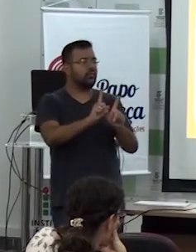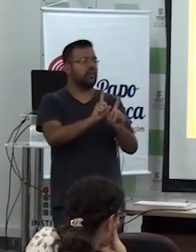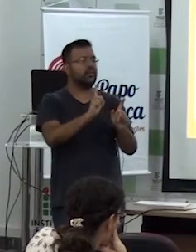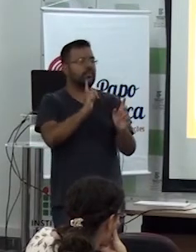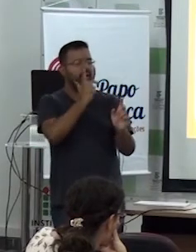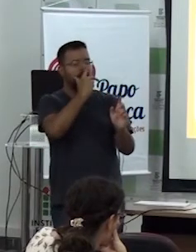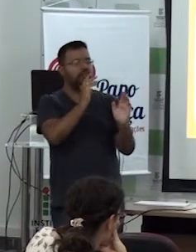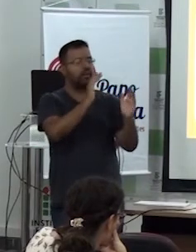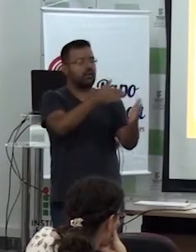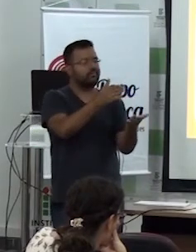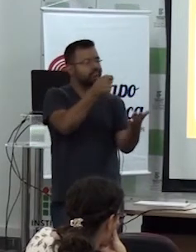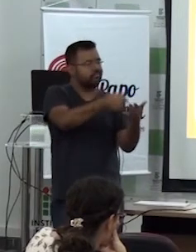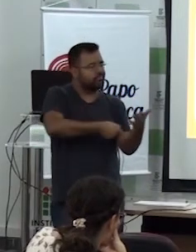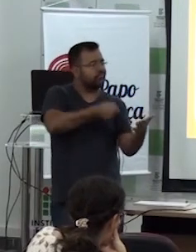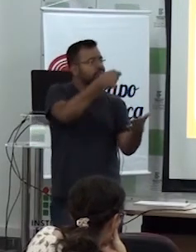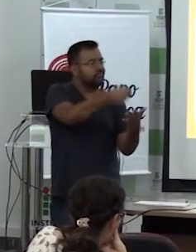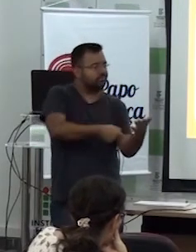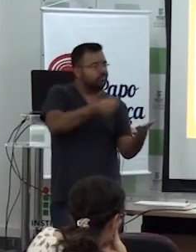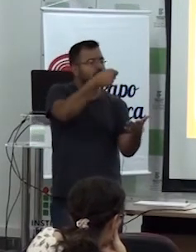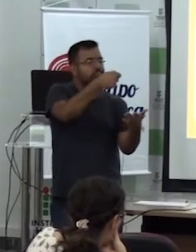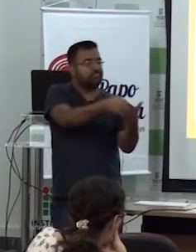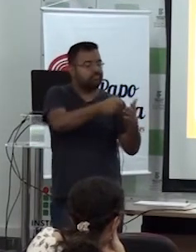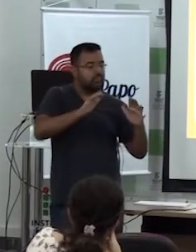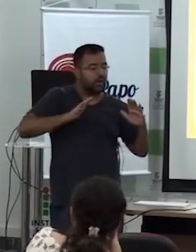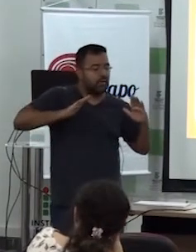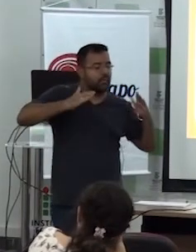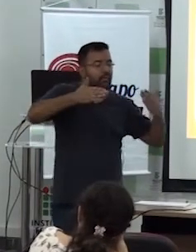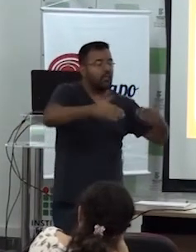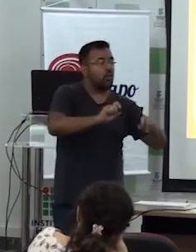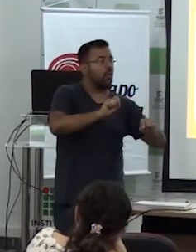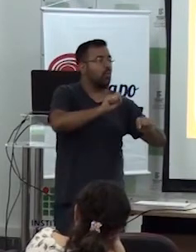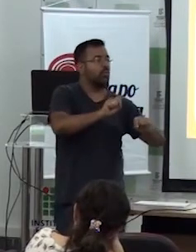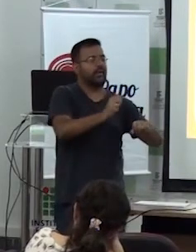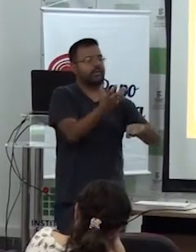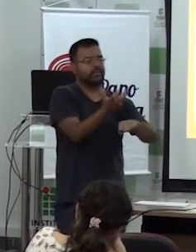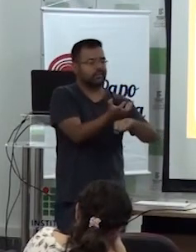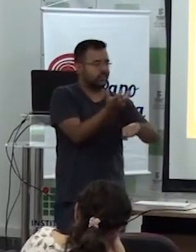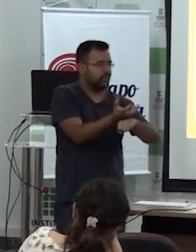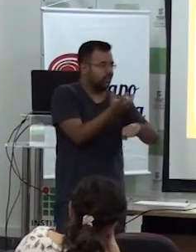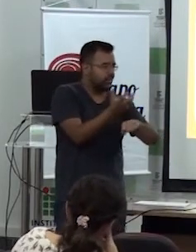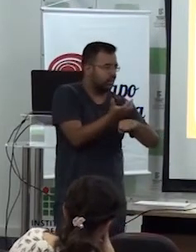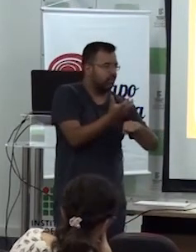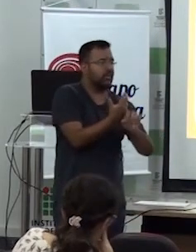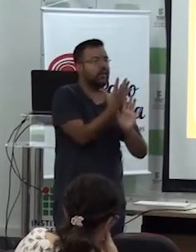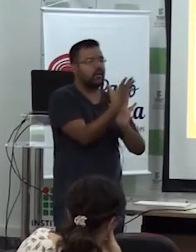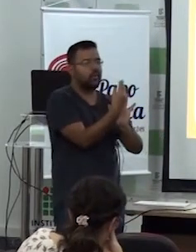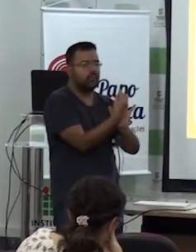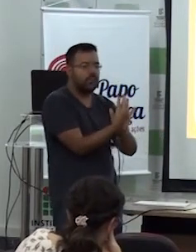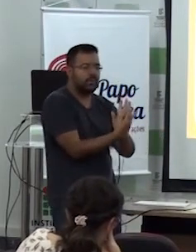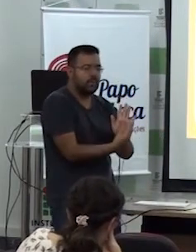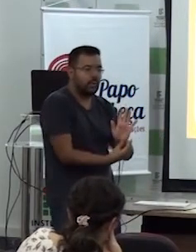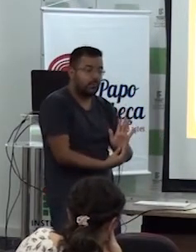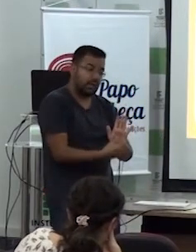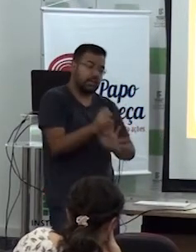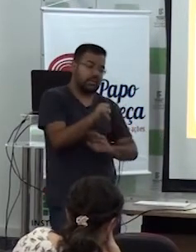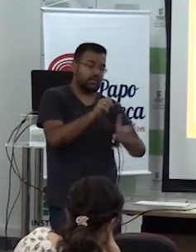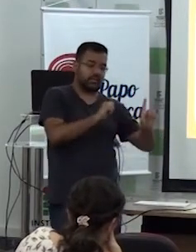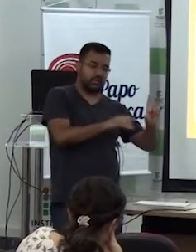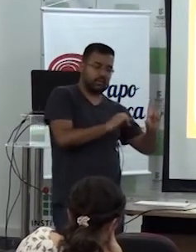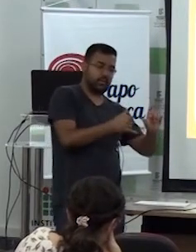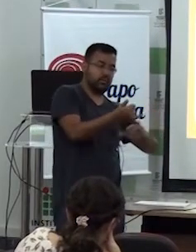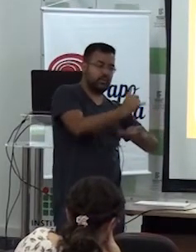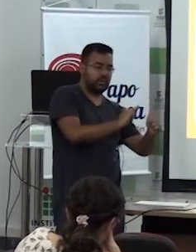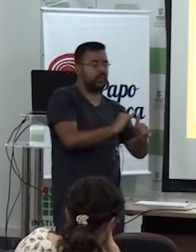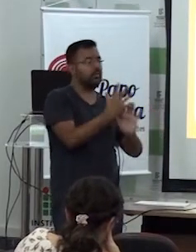tende muito a dar uma ênfase na disciplina pela disciplina. Se é licenciatura em química,